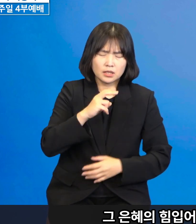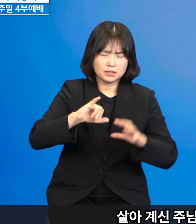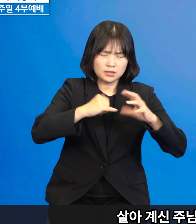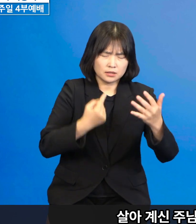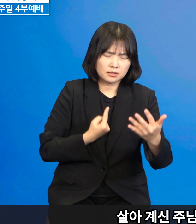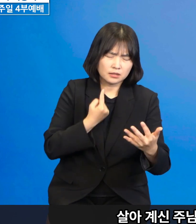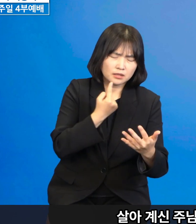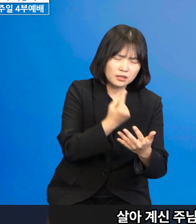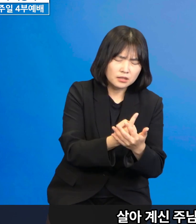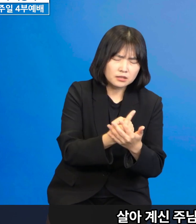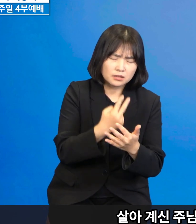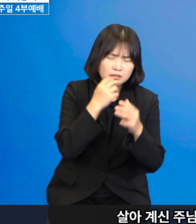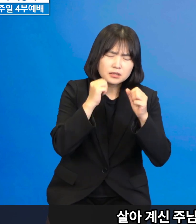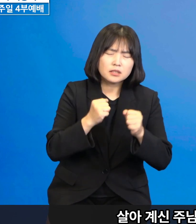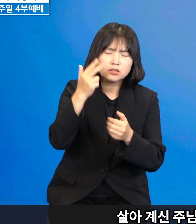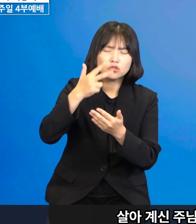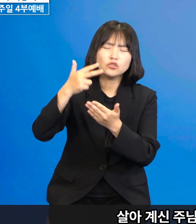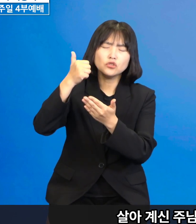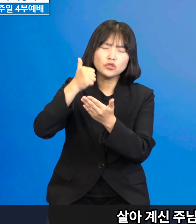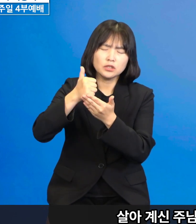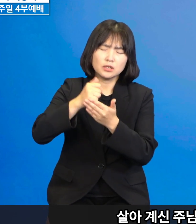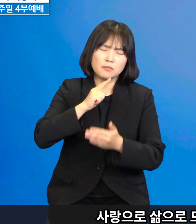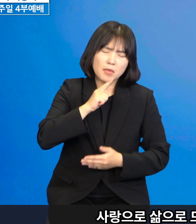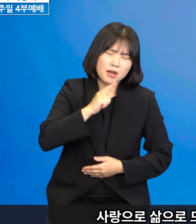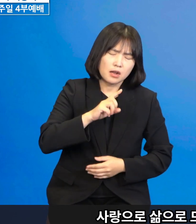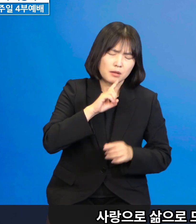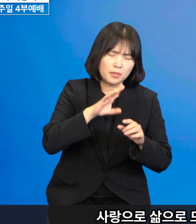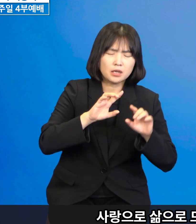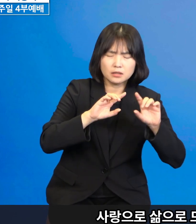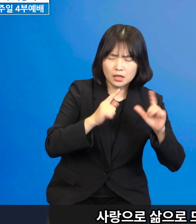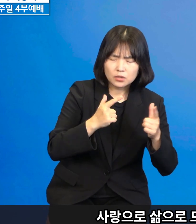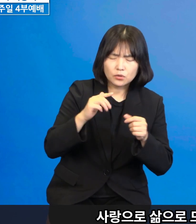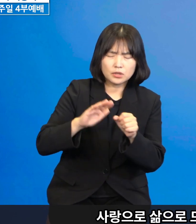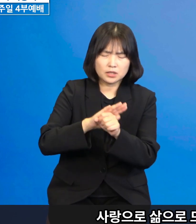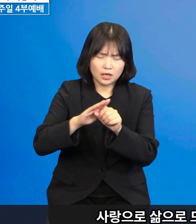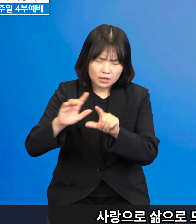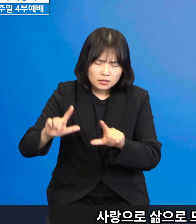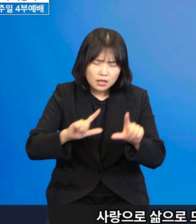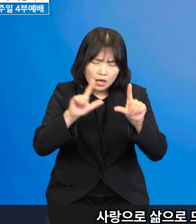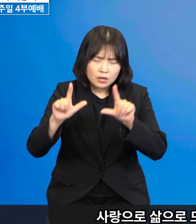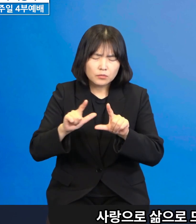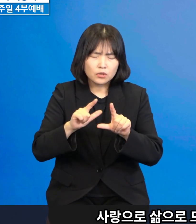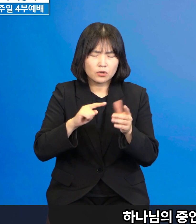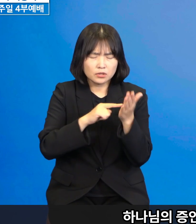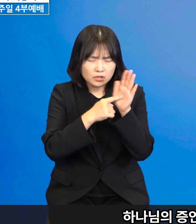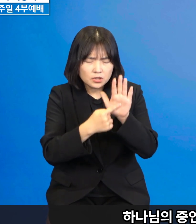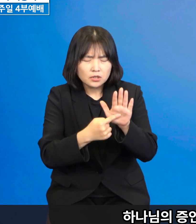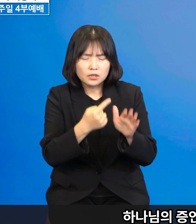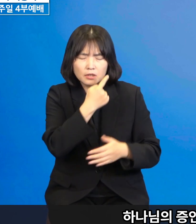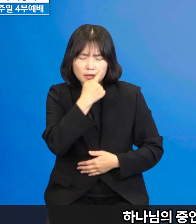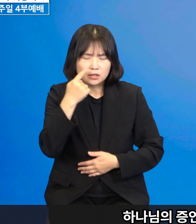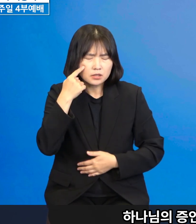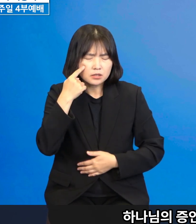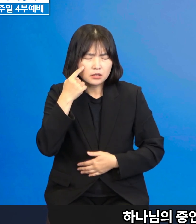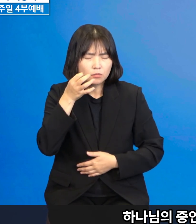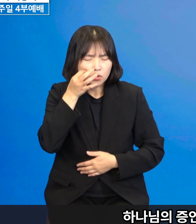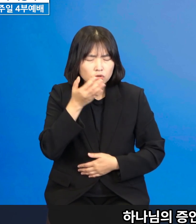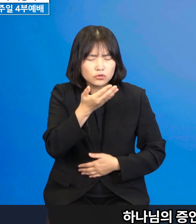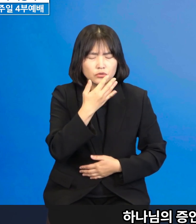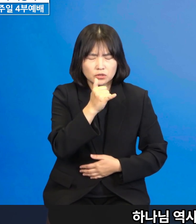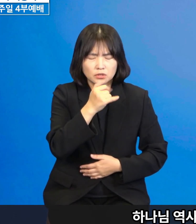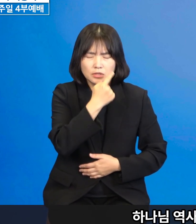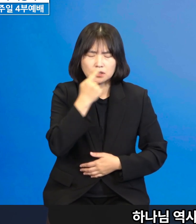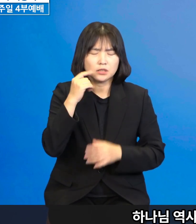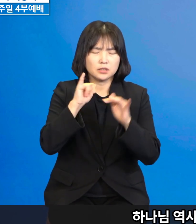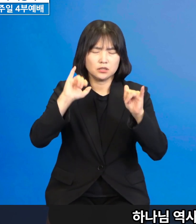들어가 살아계신 주님을 말로만이 아니라 사랑으로, 삶으로 드러내어 증언할 수 있는 하나님의 증인들이 될 수